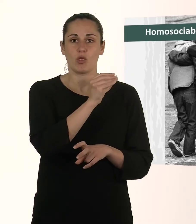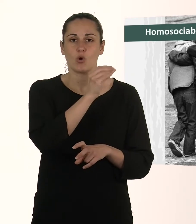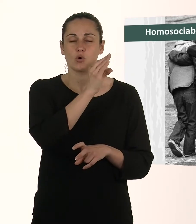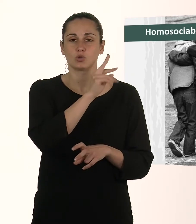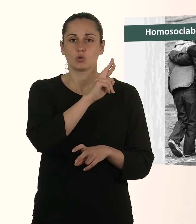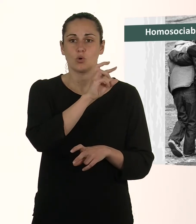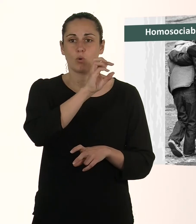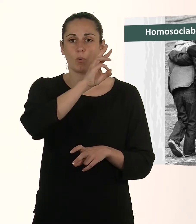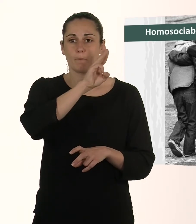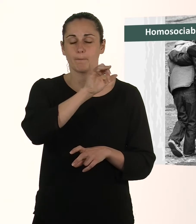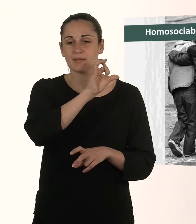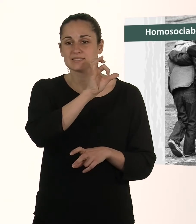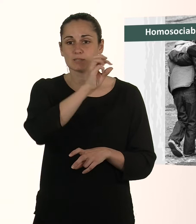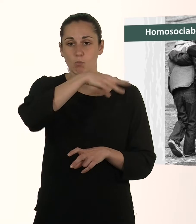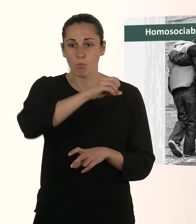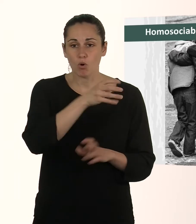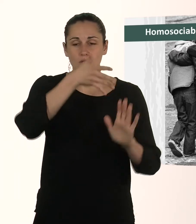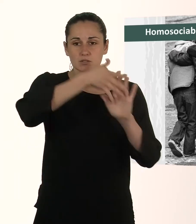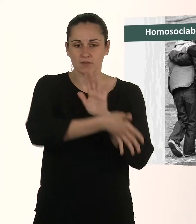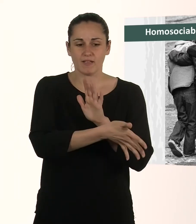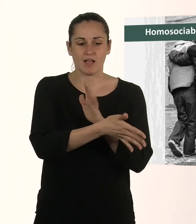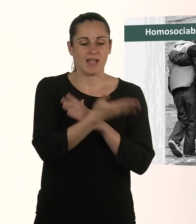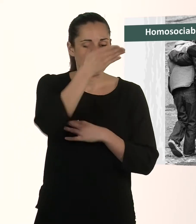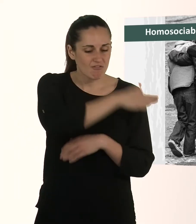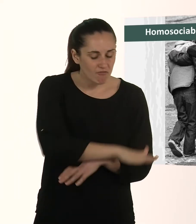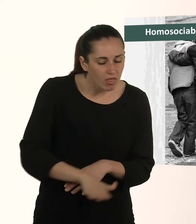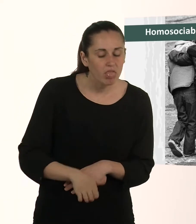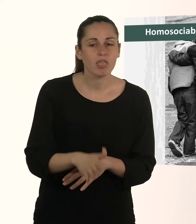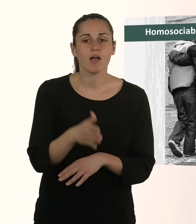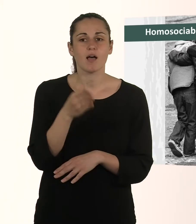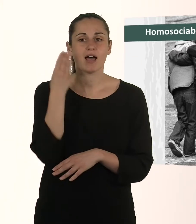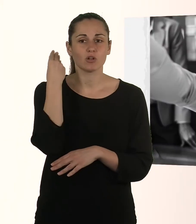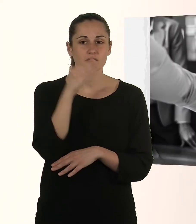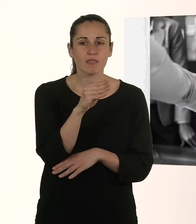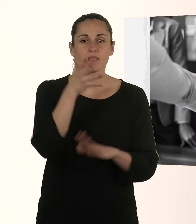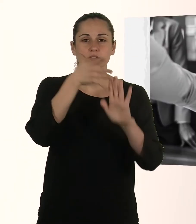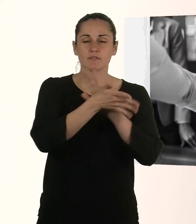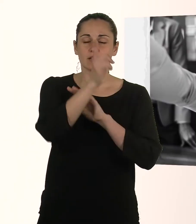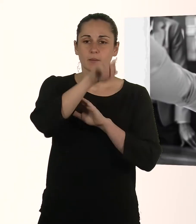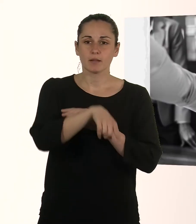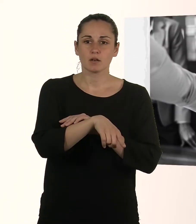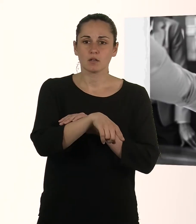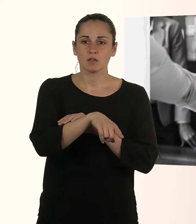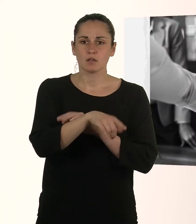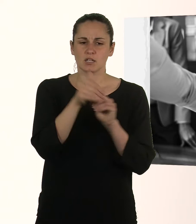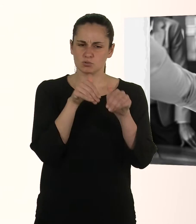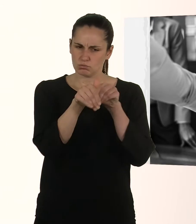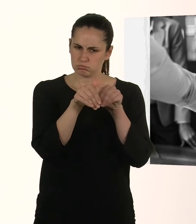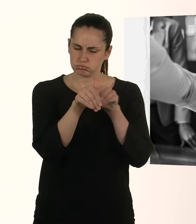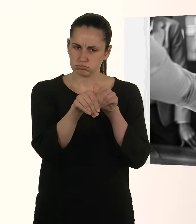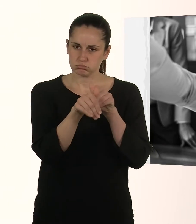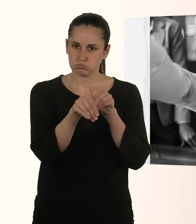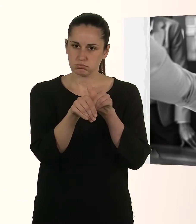la pandilla, en la infancia, en la adolescencia, etcétera, sino sobre todo, y lo que es más importante, esto lo trabajarán mucho mejor